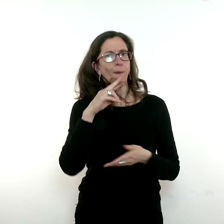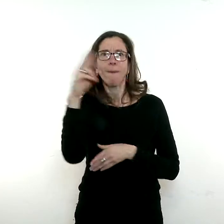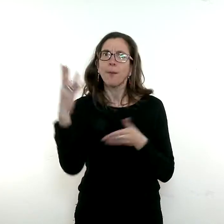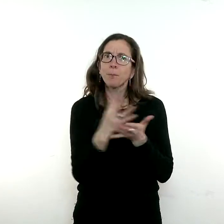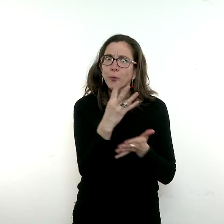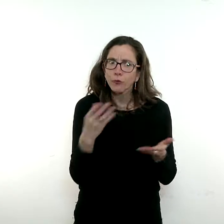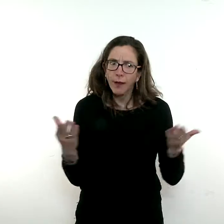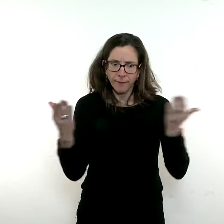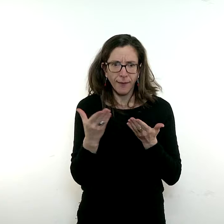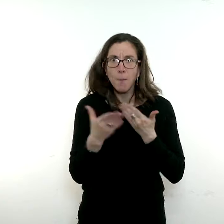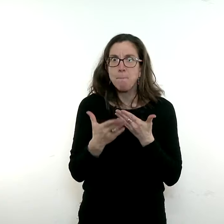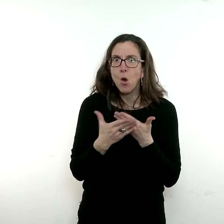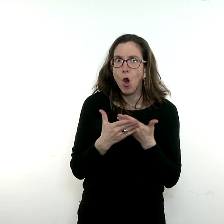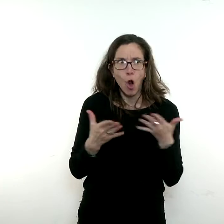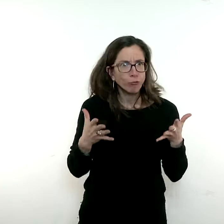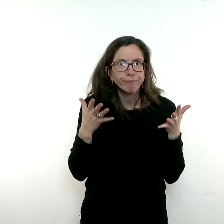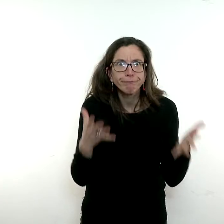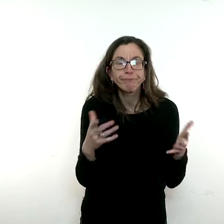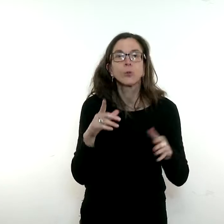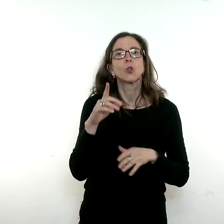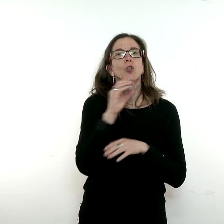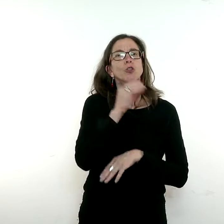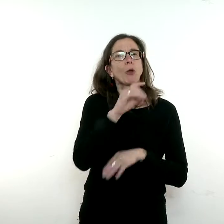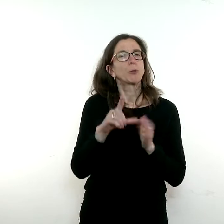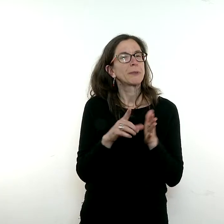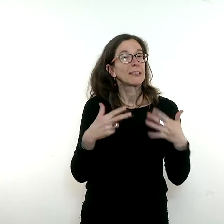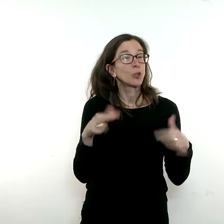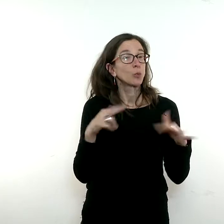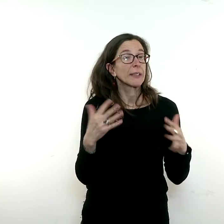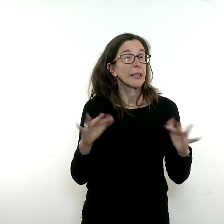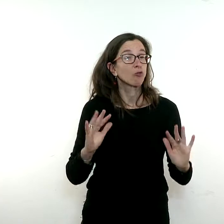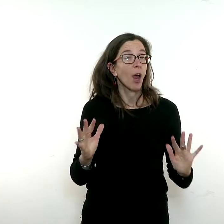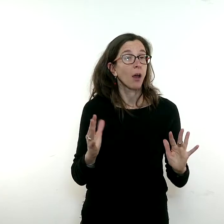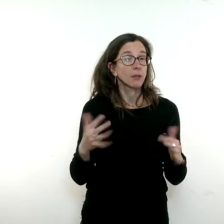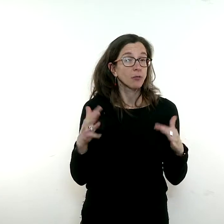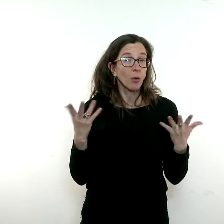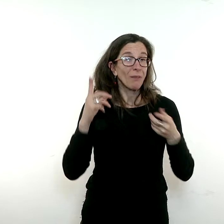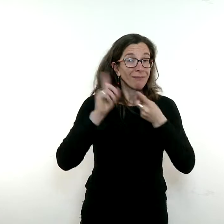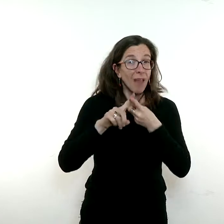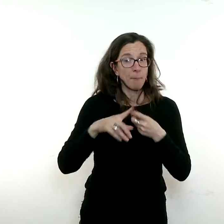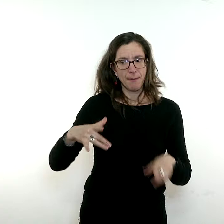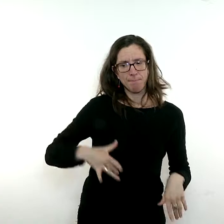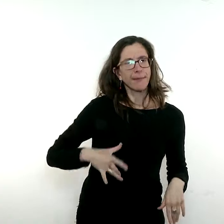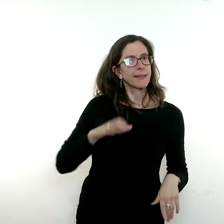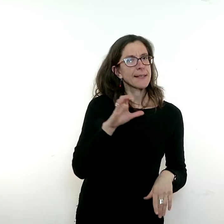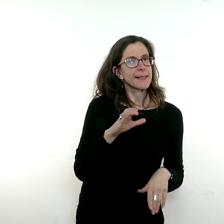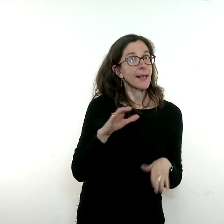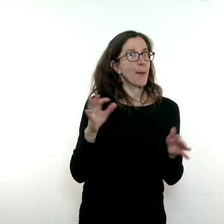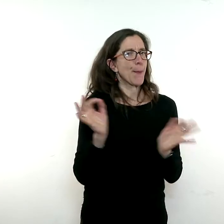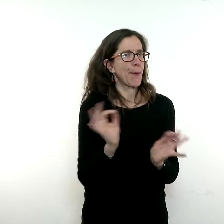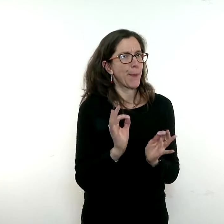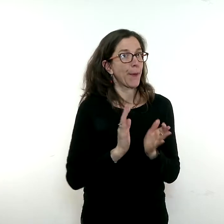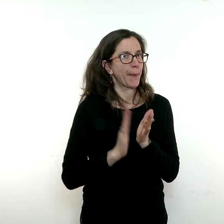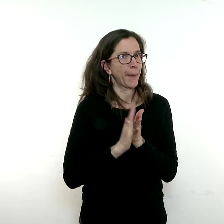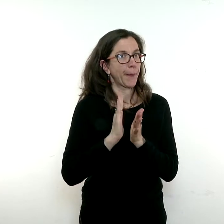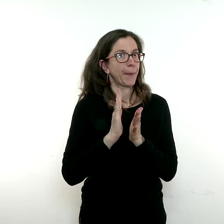avons lancé au mois d'octobre 2018, qui était Montpellier sans hépatite C. Voilà, il faut savoir qu'aujourd'hui, nous sommes à un